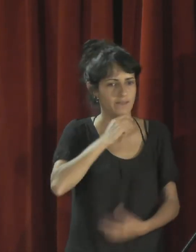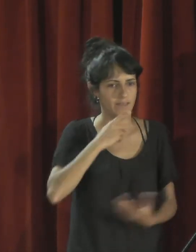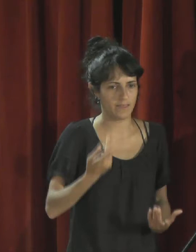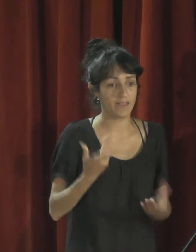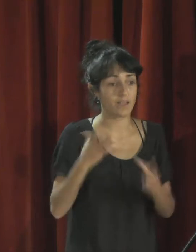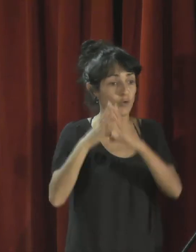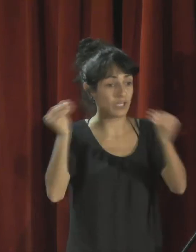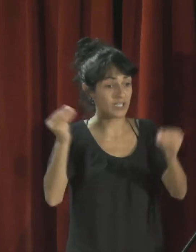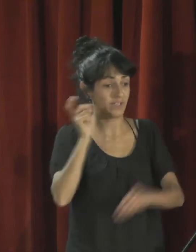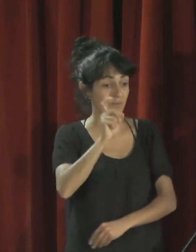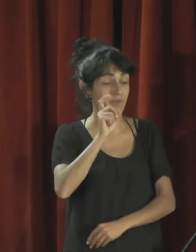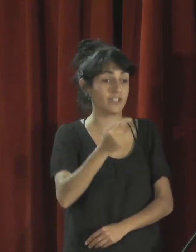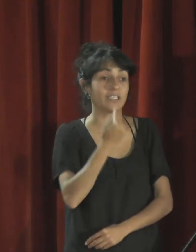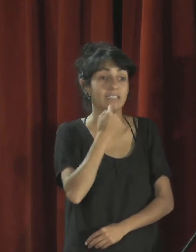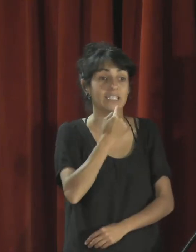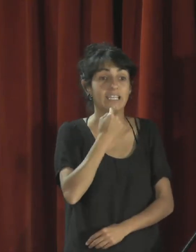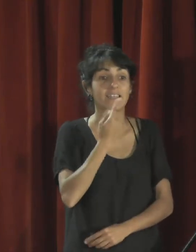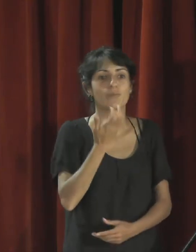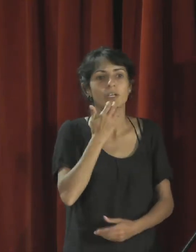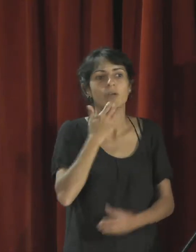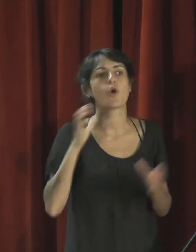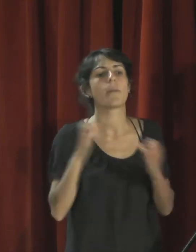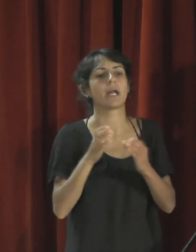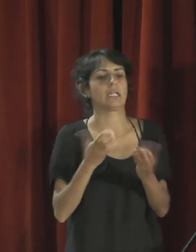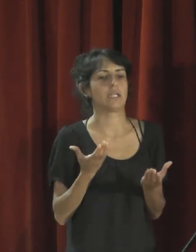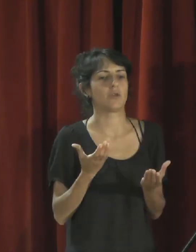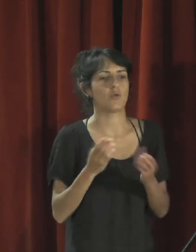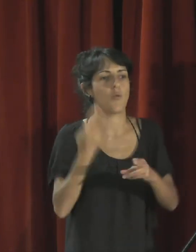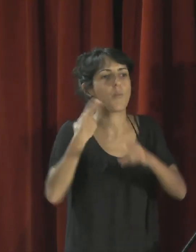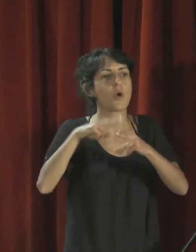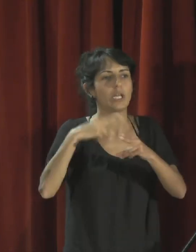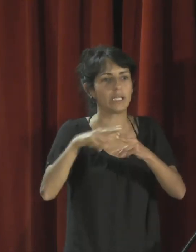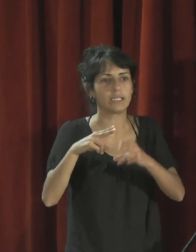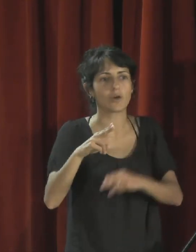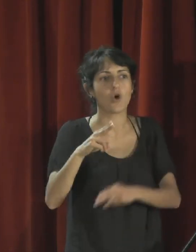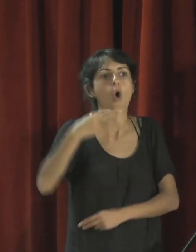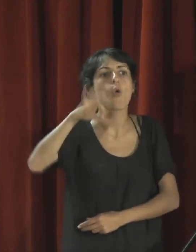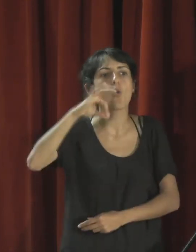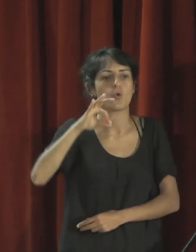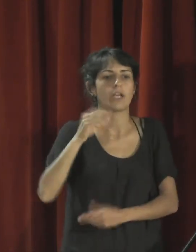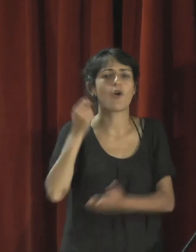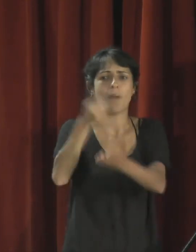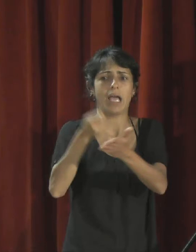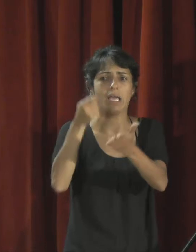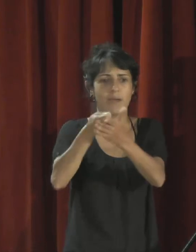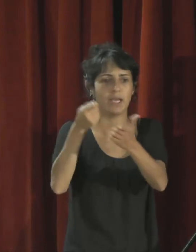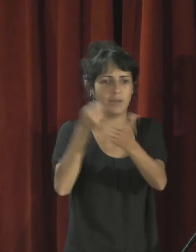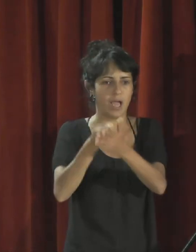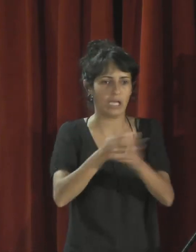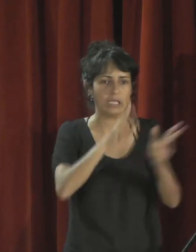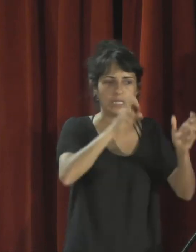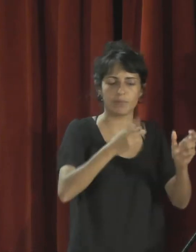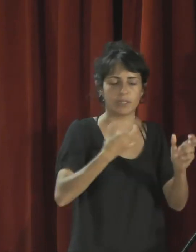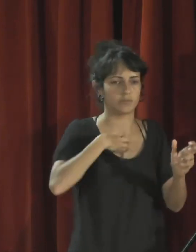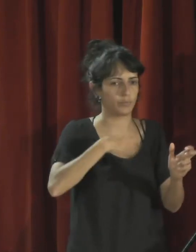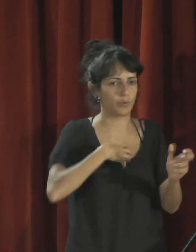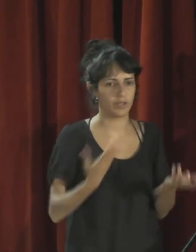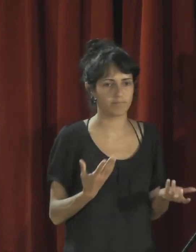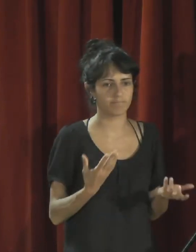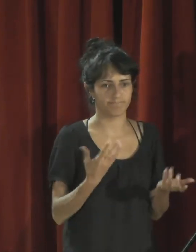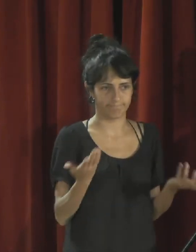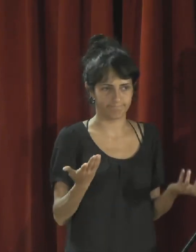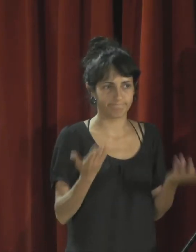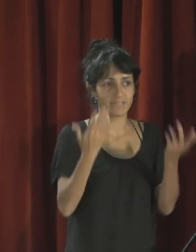único partido pague o custe de enfrontar esa ordenación do territorio, e seguramente teñan razón, pero eu creo que se hai